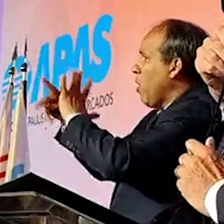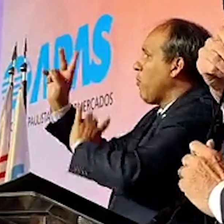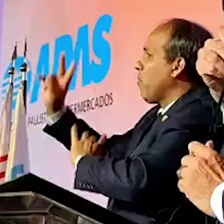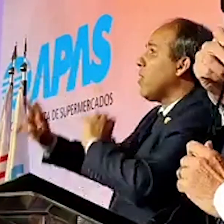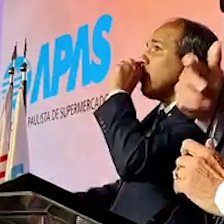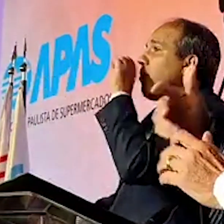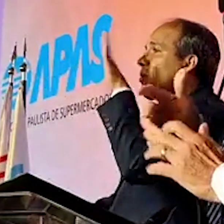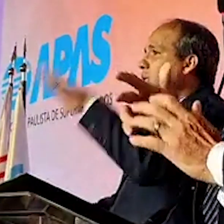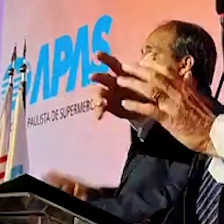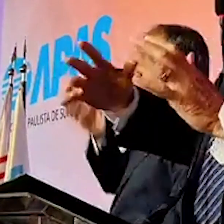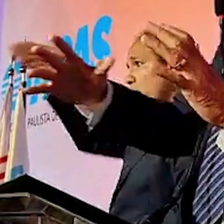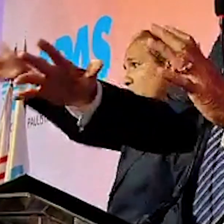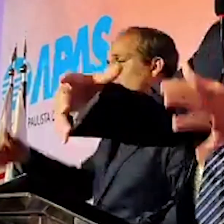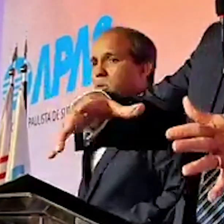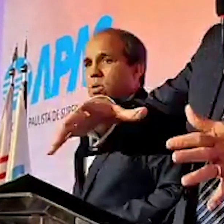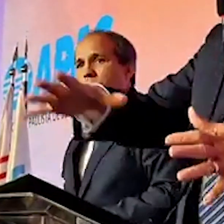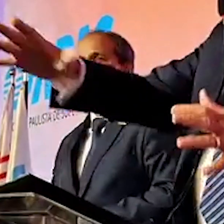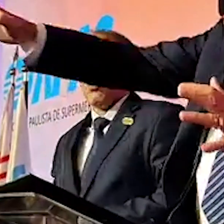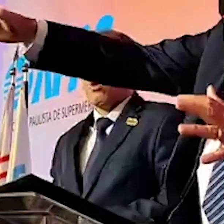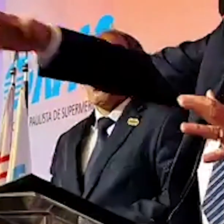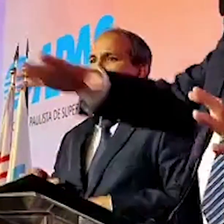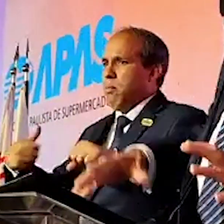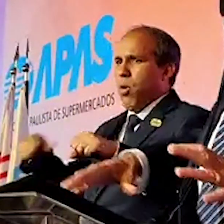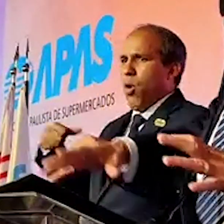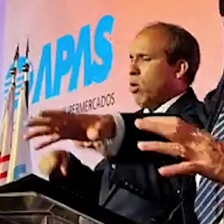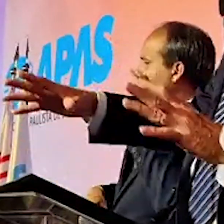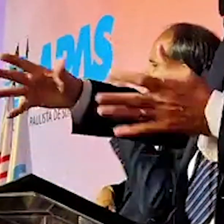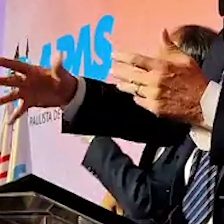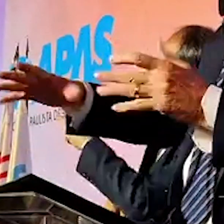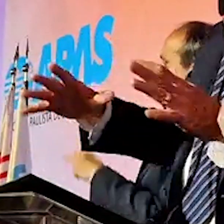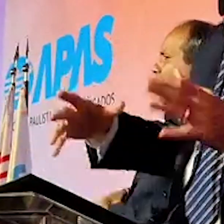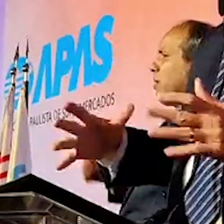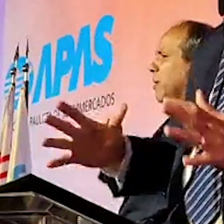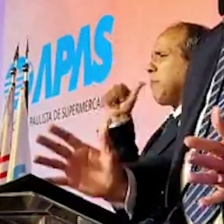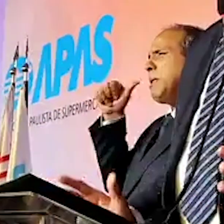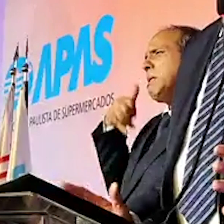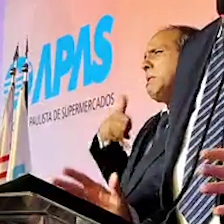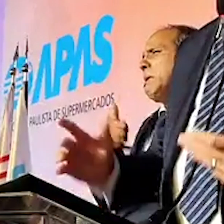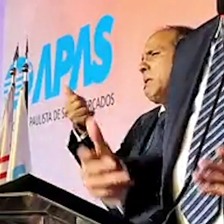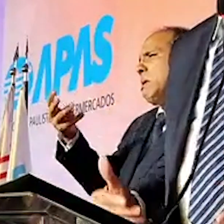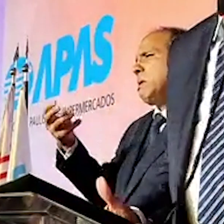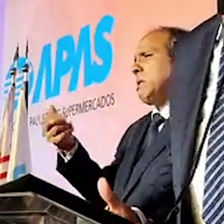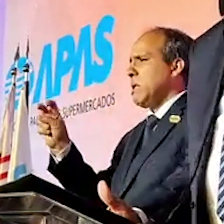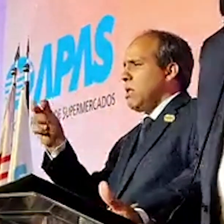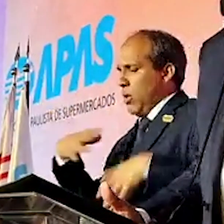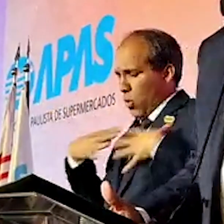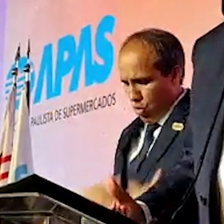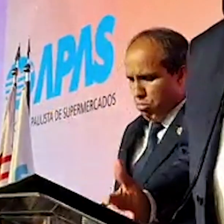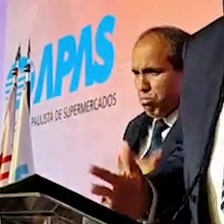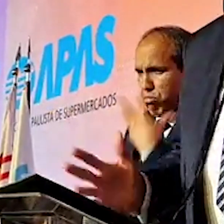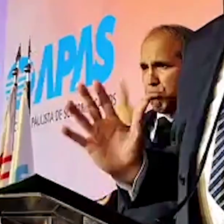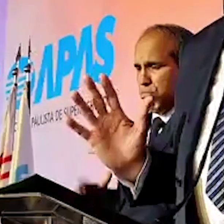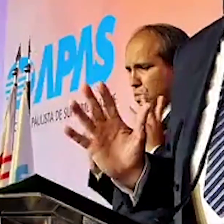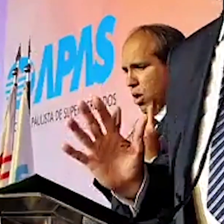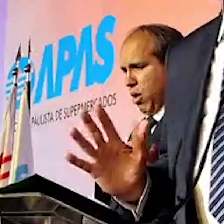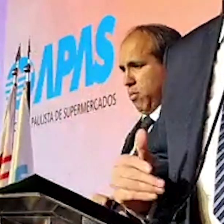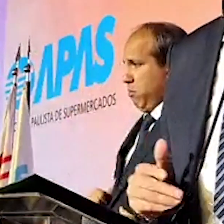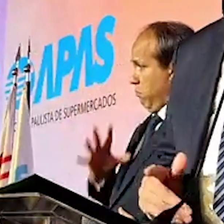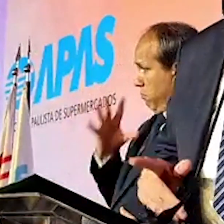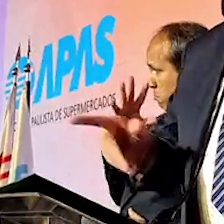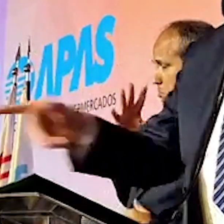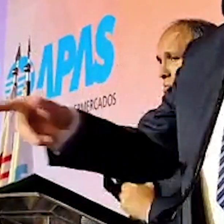Sábado à tarde. Eu vejo uma moto, olho para trás, tem uma menina ali, 14, 15 anos, arrumadinha. Me